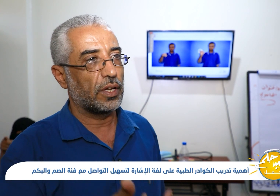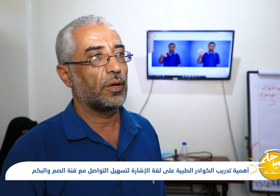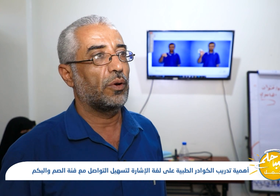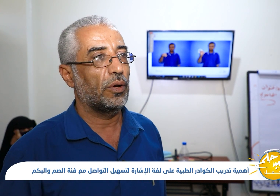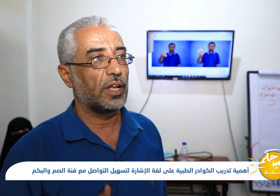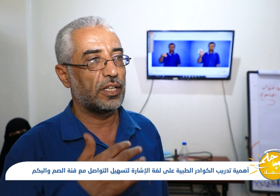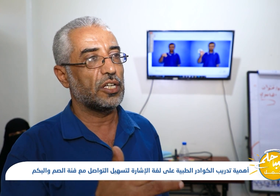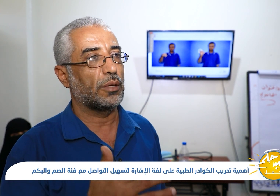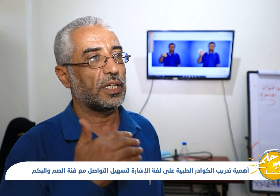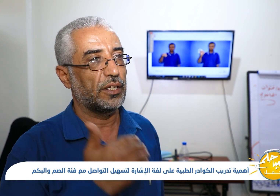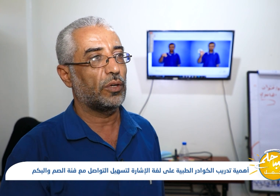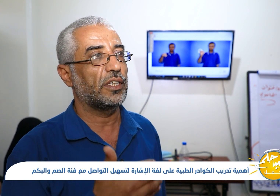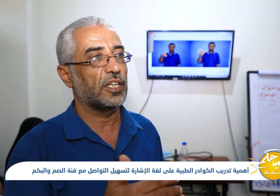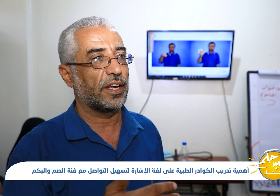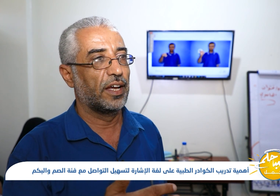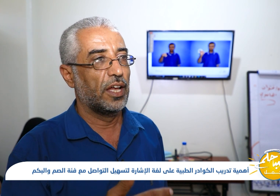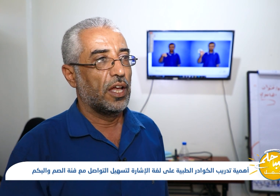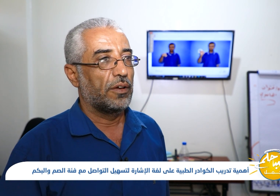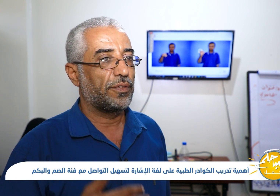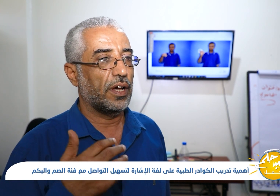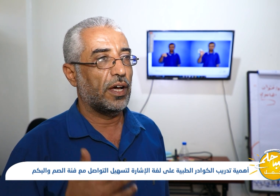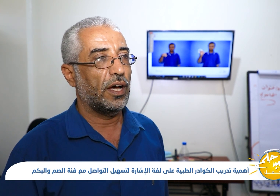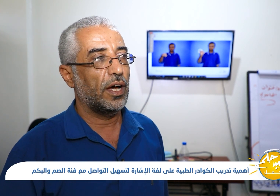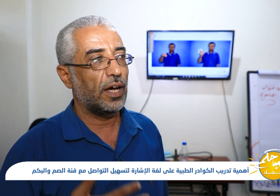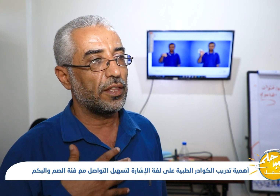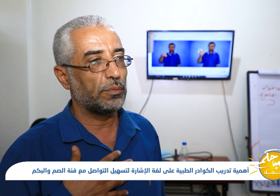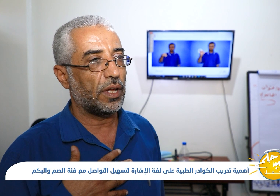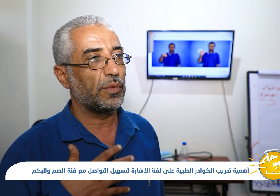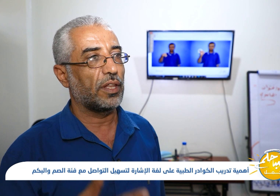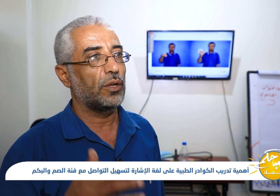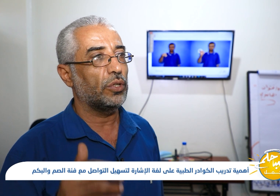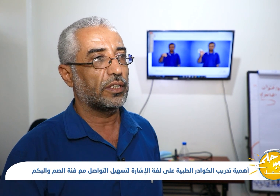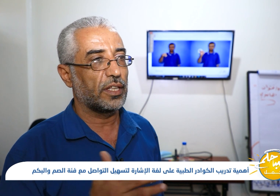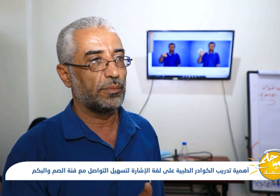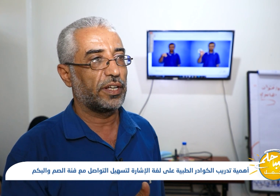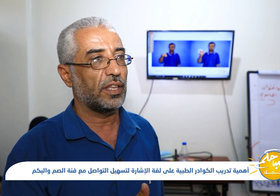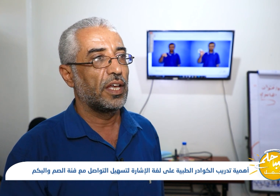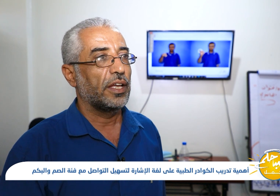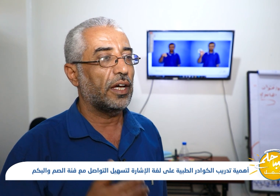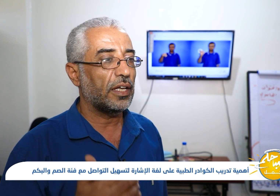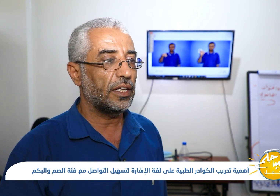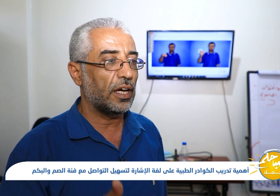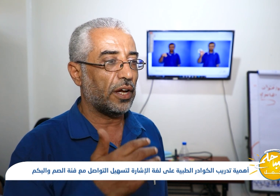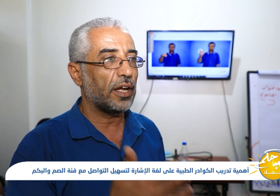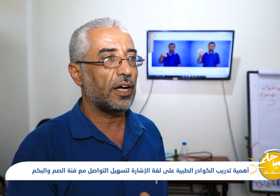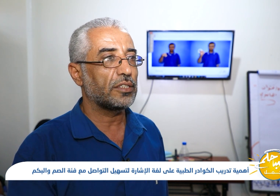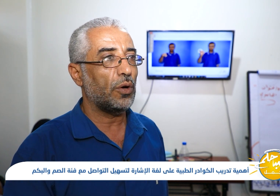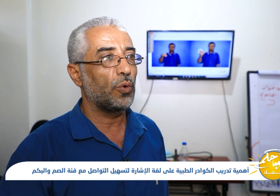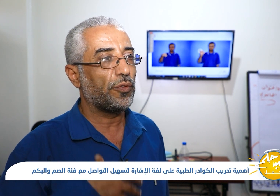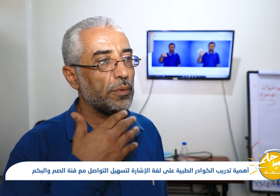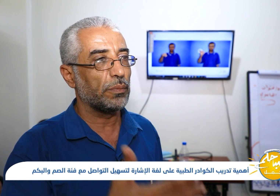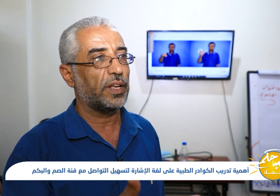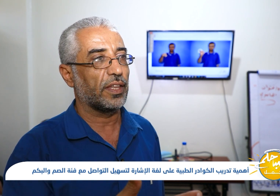الرموز والإشارة بشكل لغة الإشارة. فهذه المرضى، نوعية هذا المريض يحتاج إلى رعاية